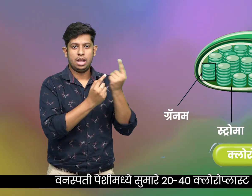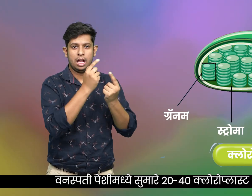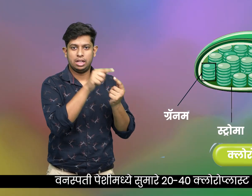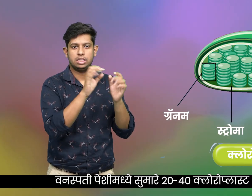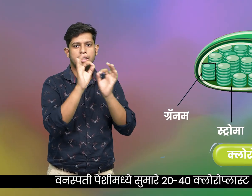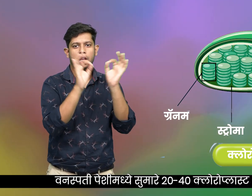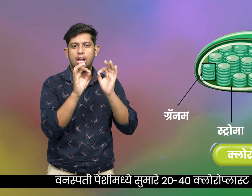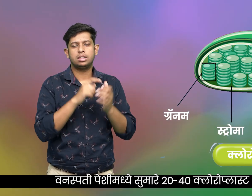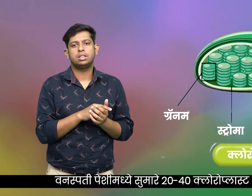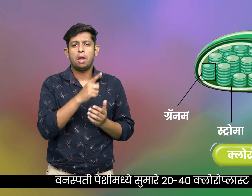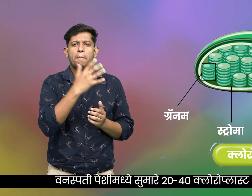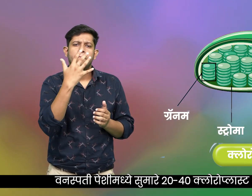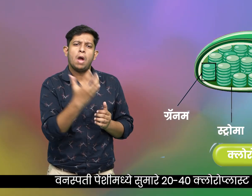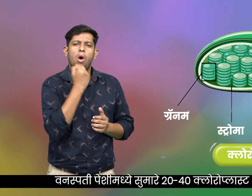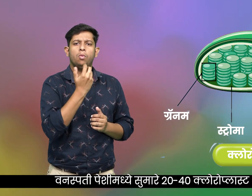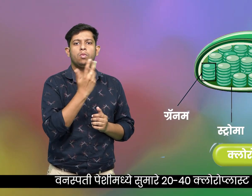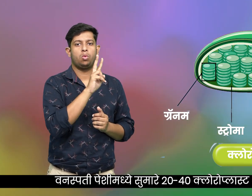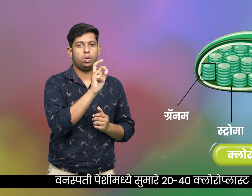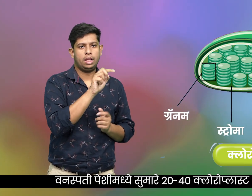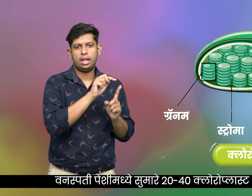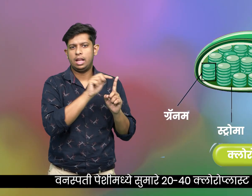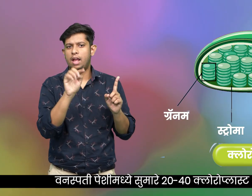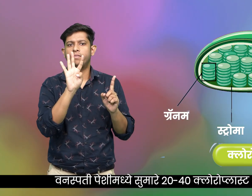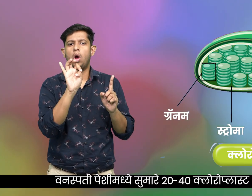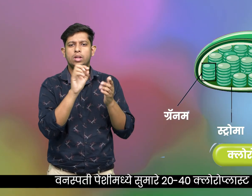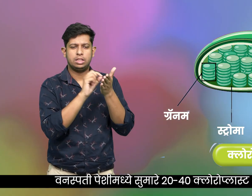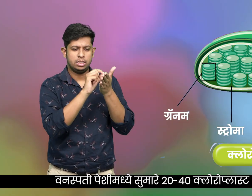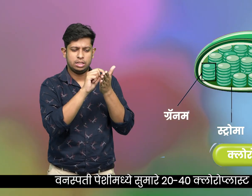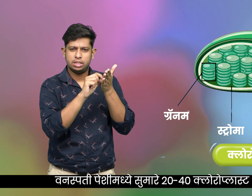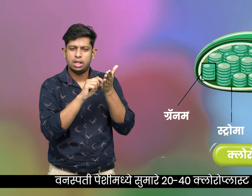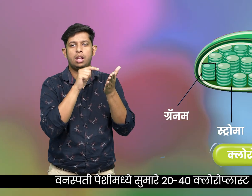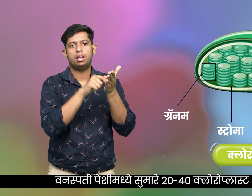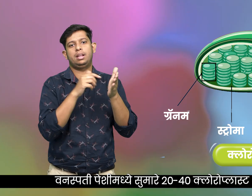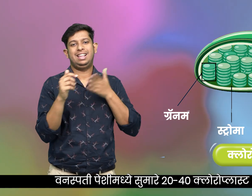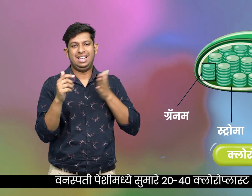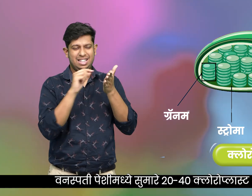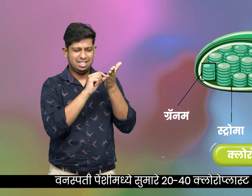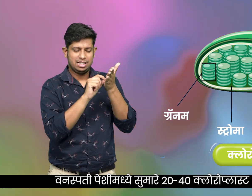वनस्पती पेशीमध्ये सुमारे 20 ते 40 क्लोरोप्लास्ट आढळतात.